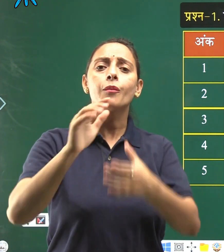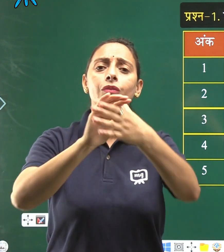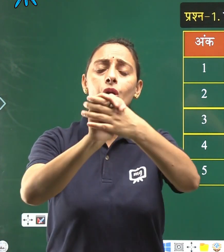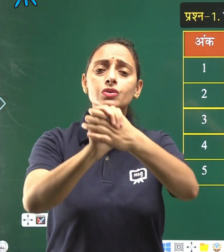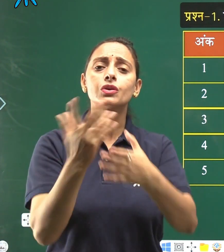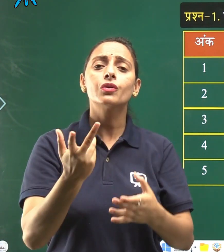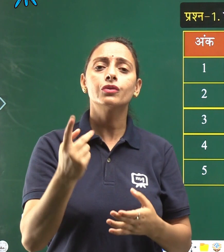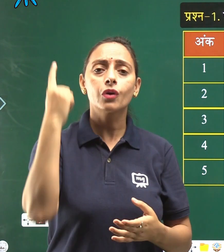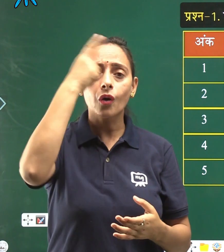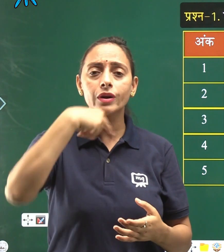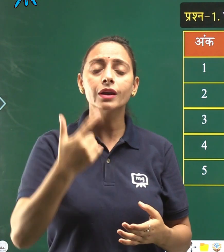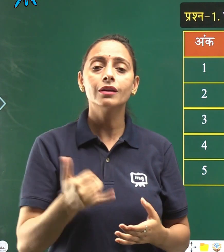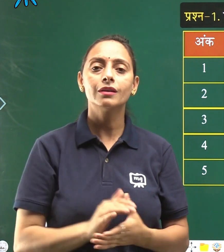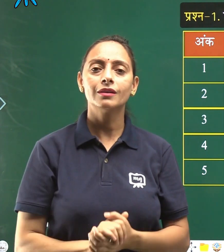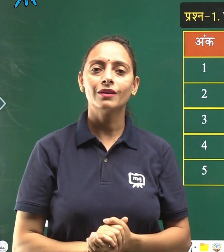है?